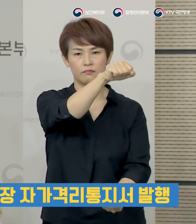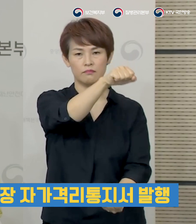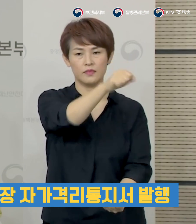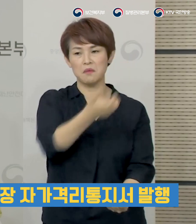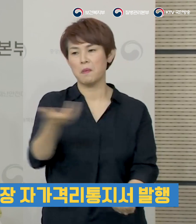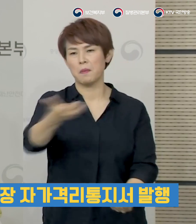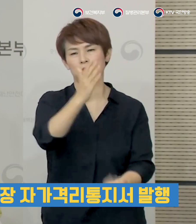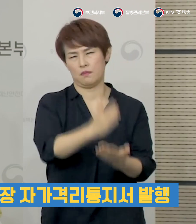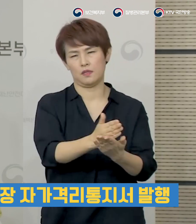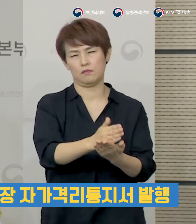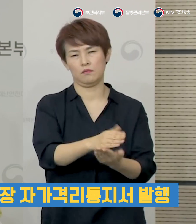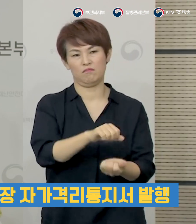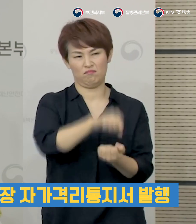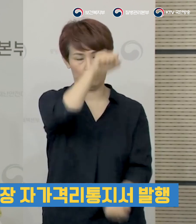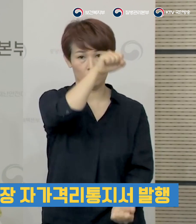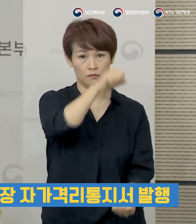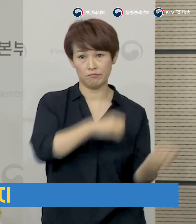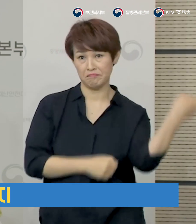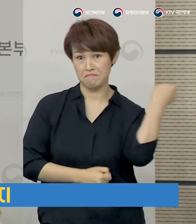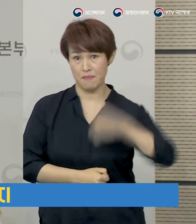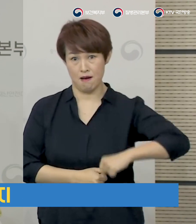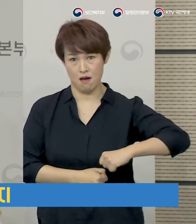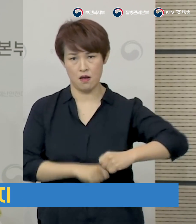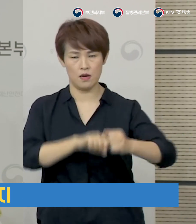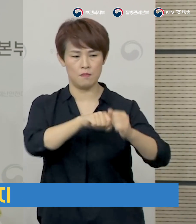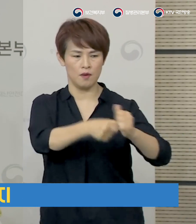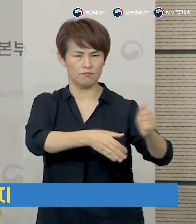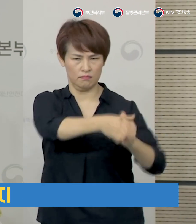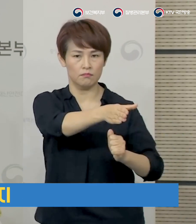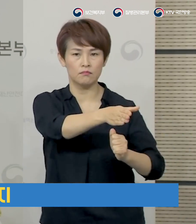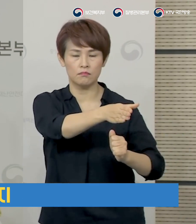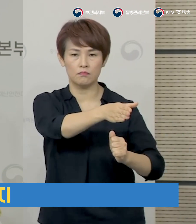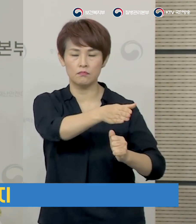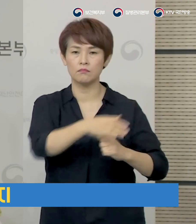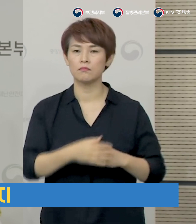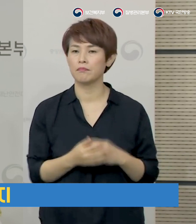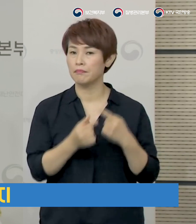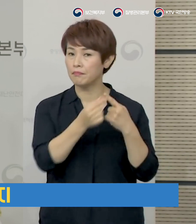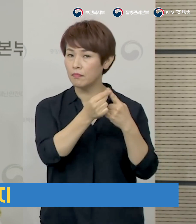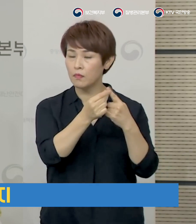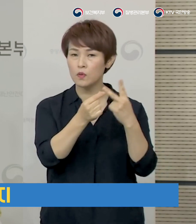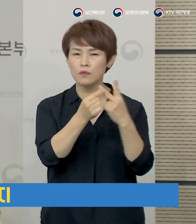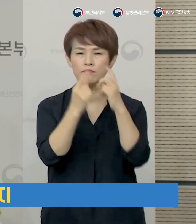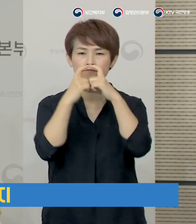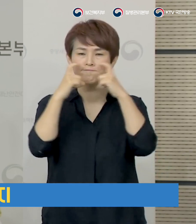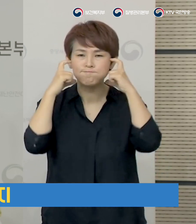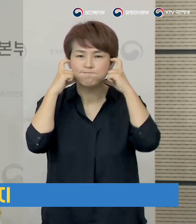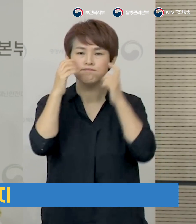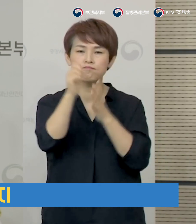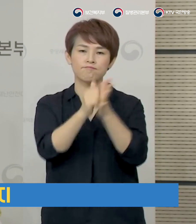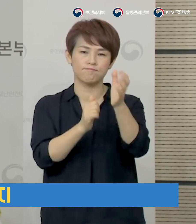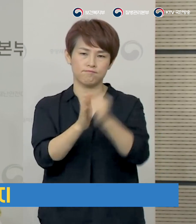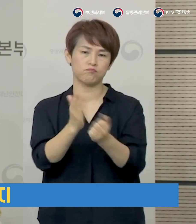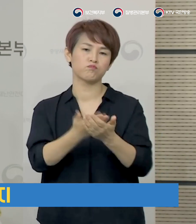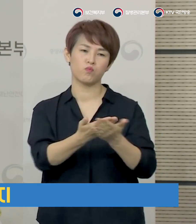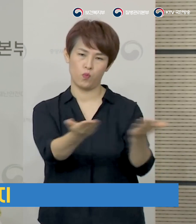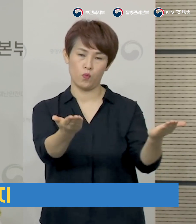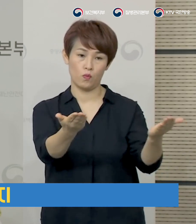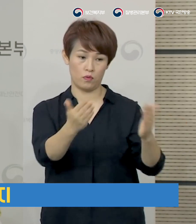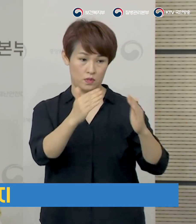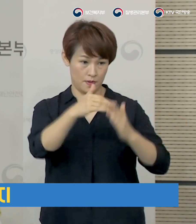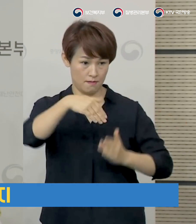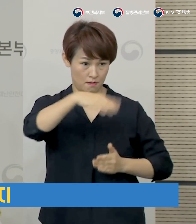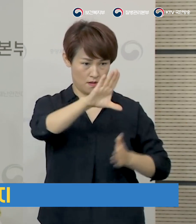있고요. 이 부분들이 이제 위반 시에는 법적 처벌이 뒤따르게 되어 있습니다. 또 하나 마스크와 장갑을 나눠드리고 집으로